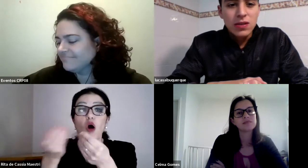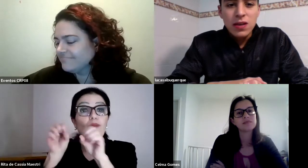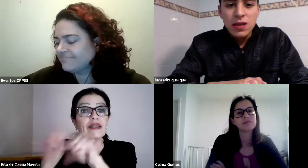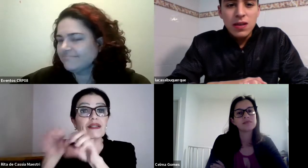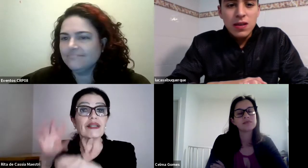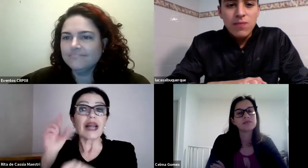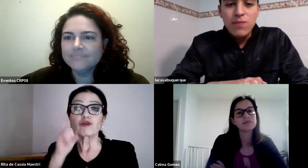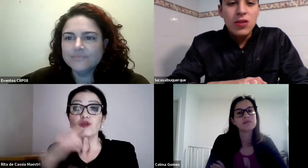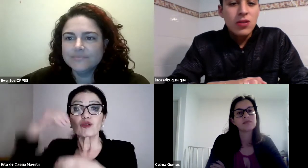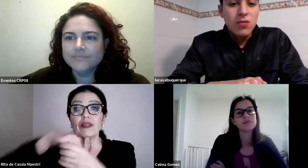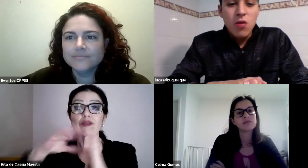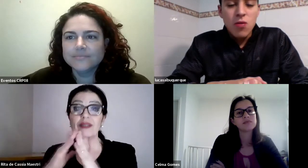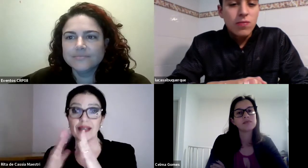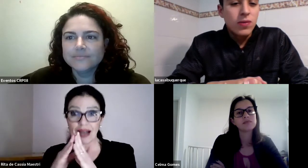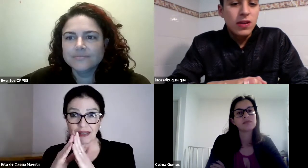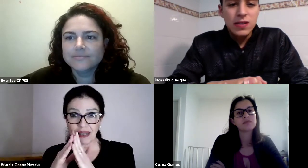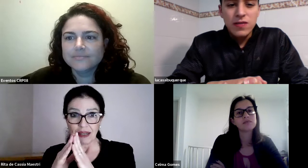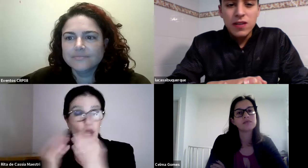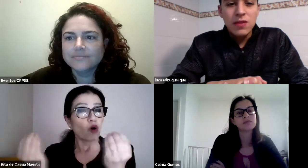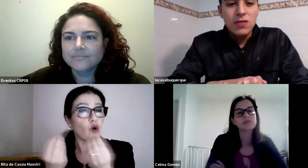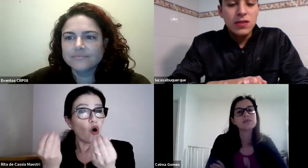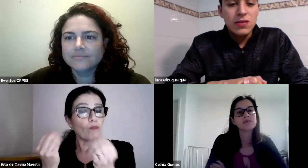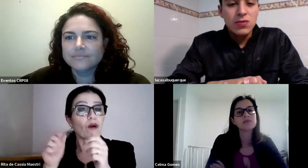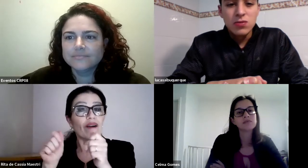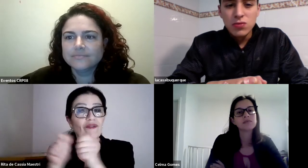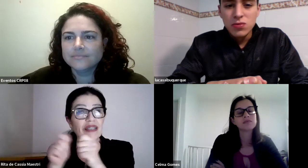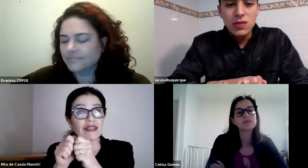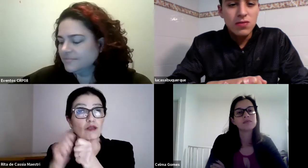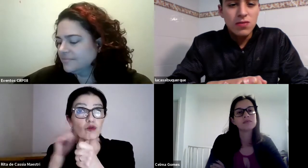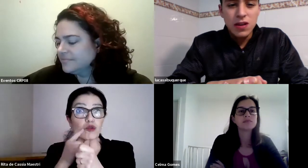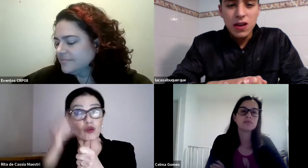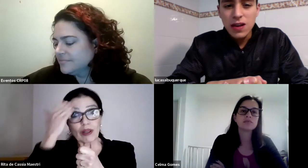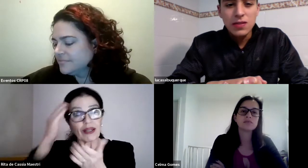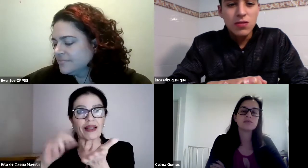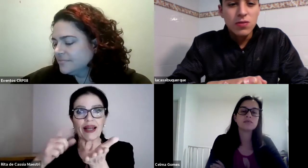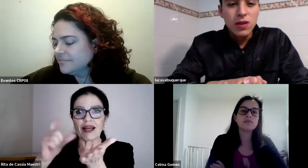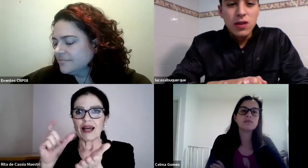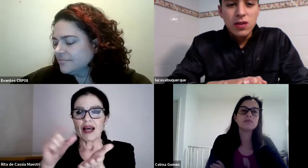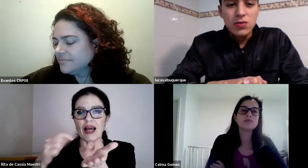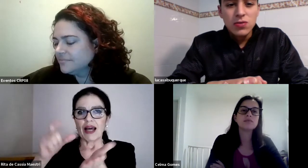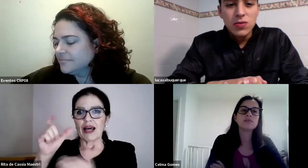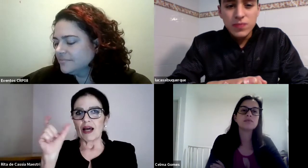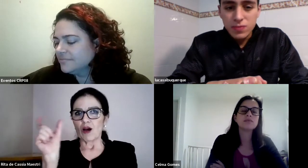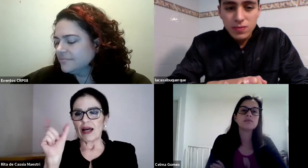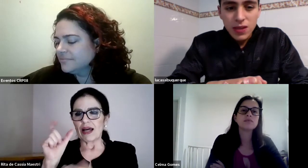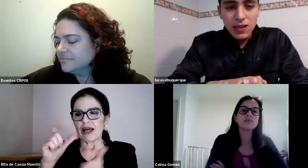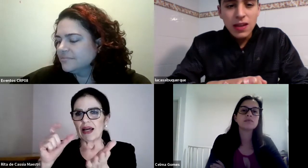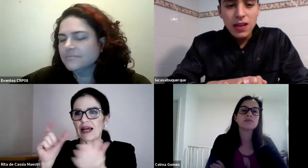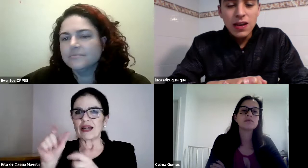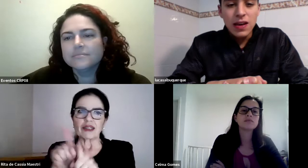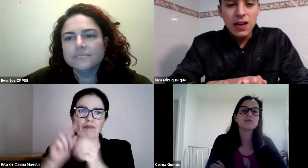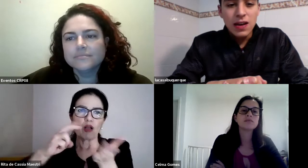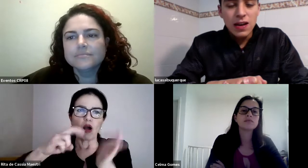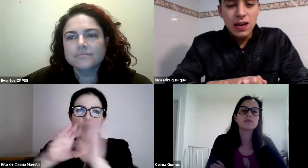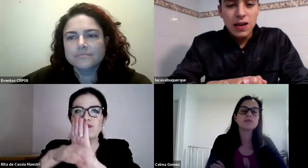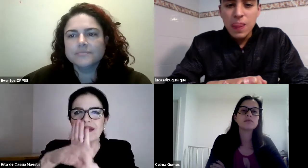documentos e pediram como poderia ser feita uma educação de surdos dentro de casa, como que o surdo